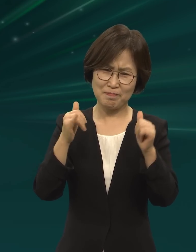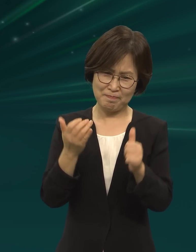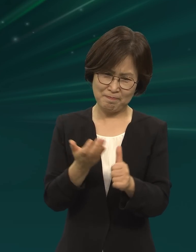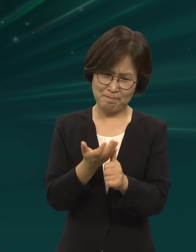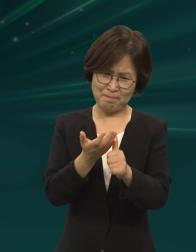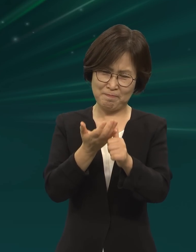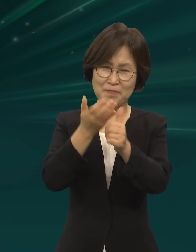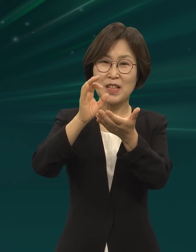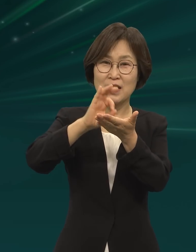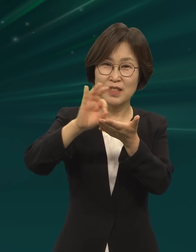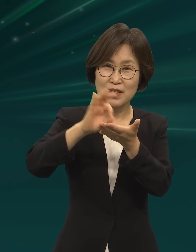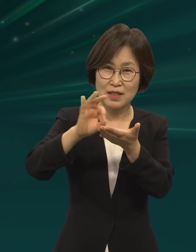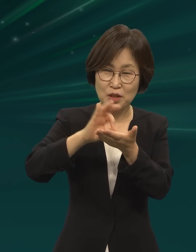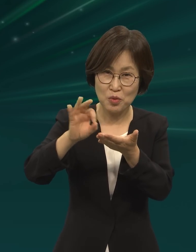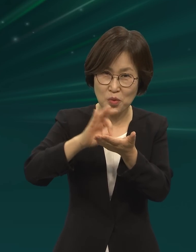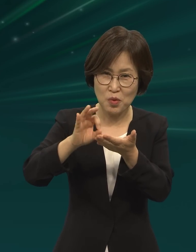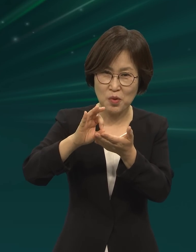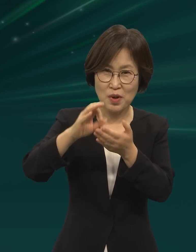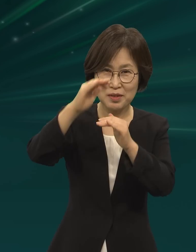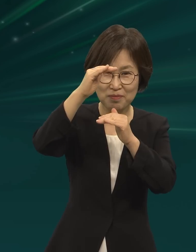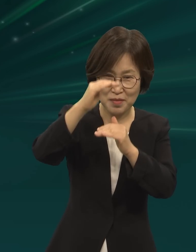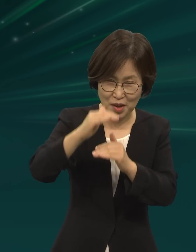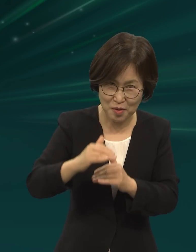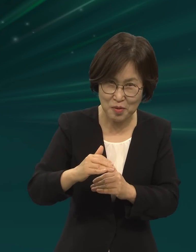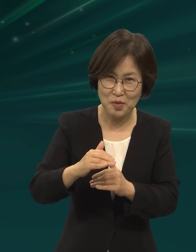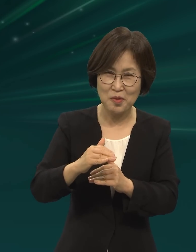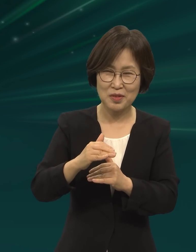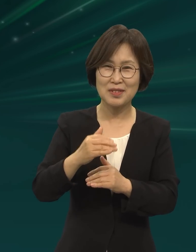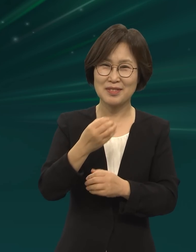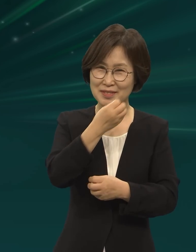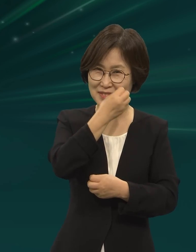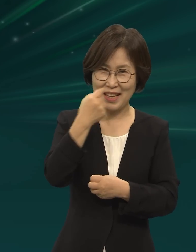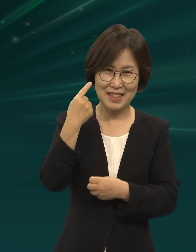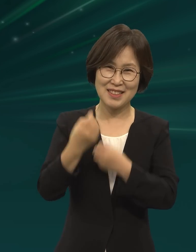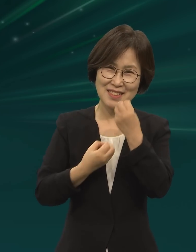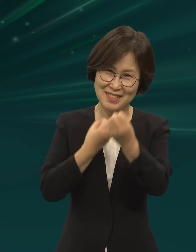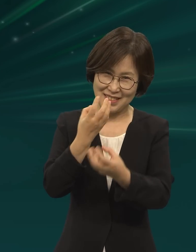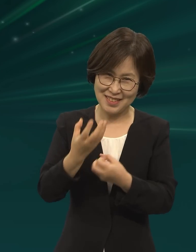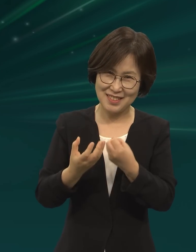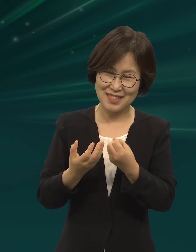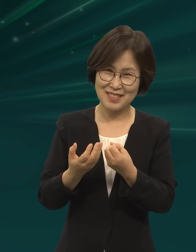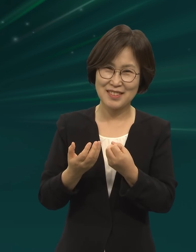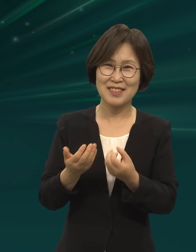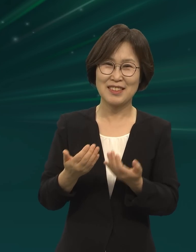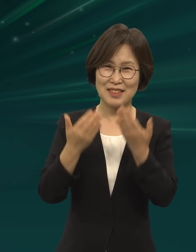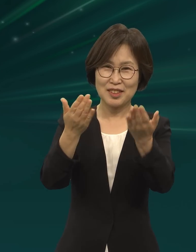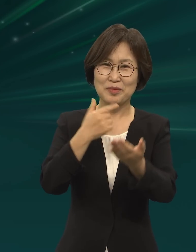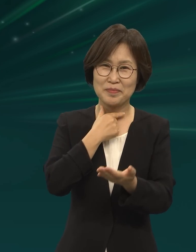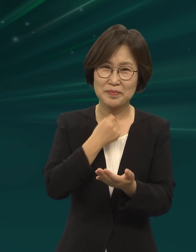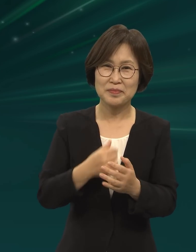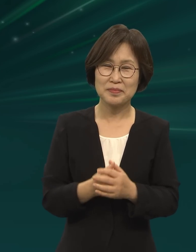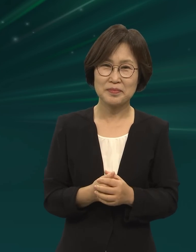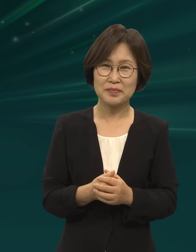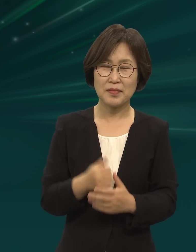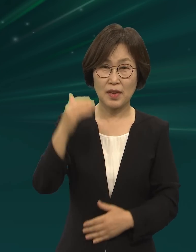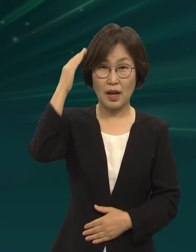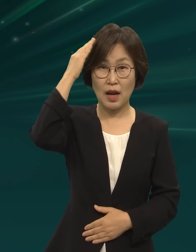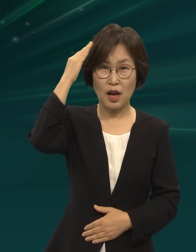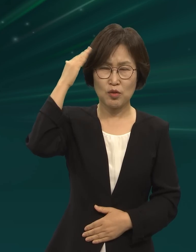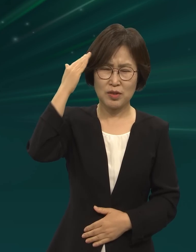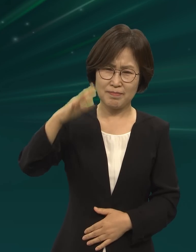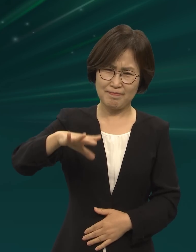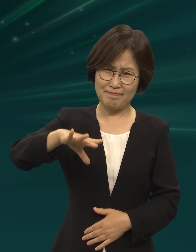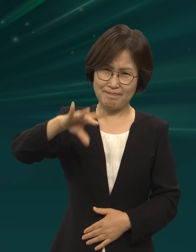쓰시는지 사용하셨는지 그 간증을 나누기를 원합니다. 그래서 제가 처음에 한국에 와서